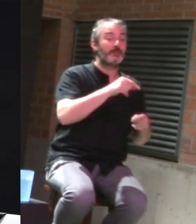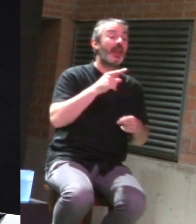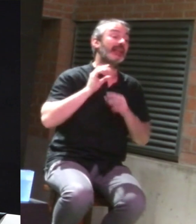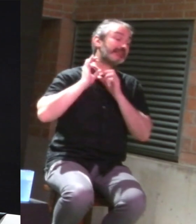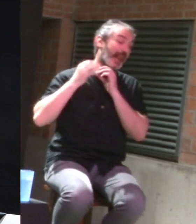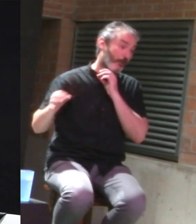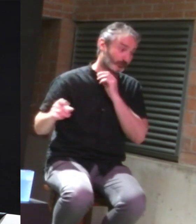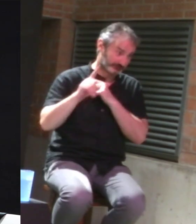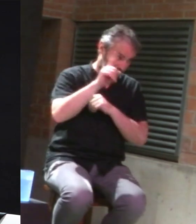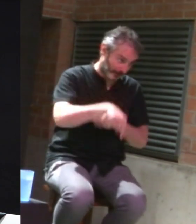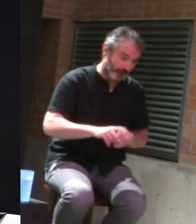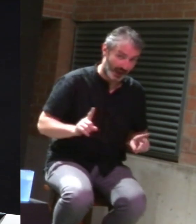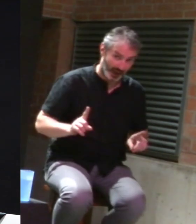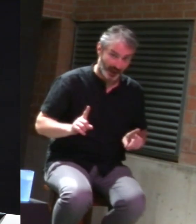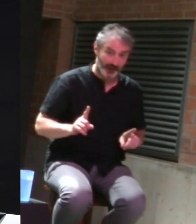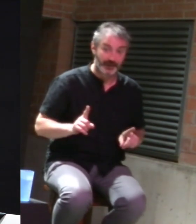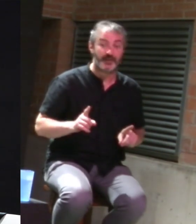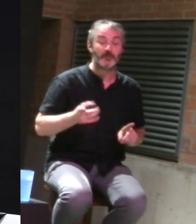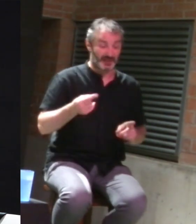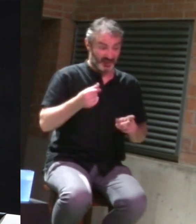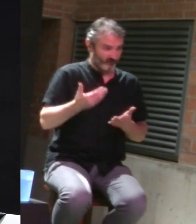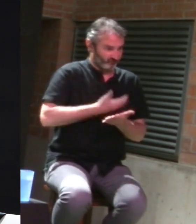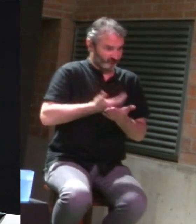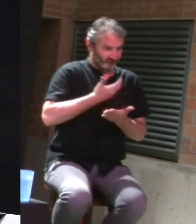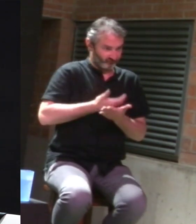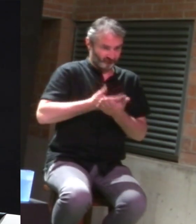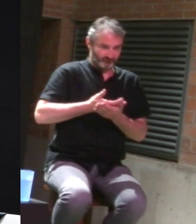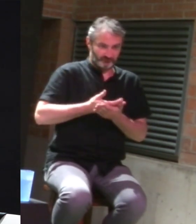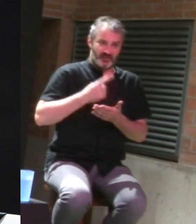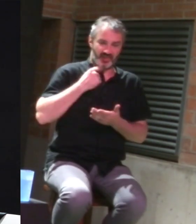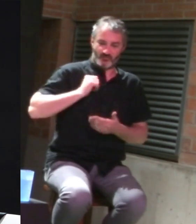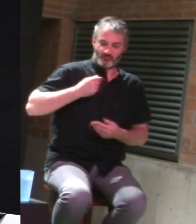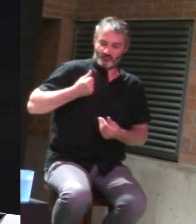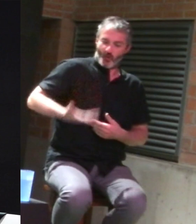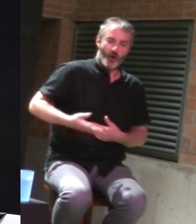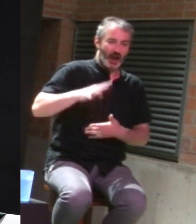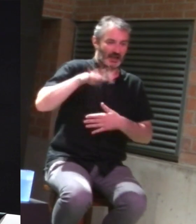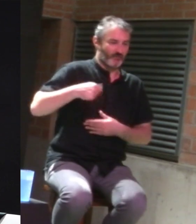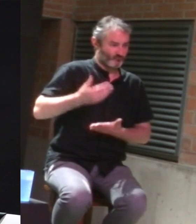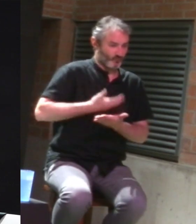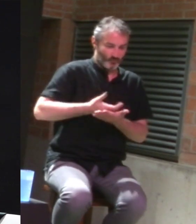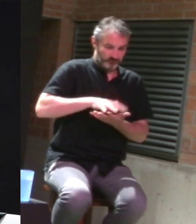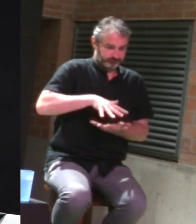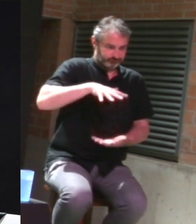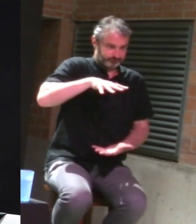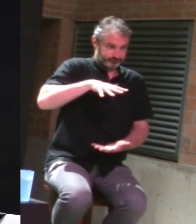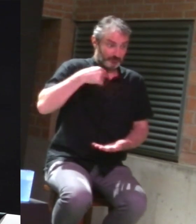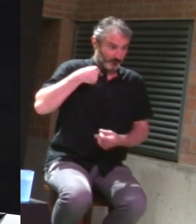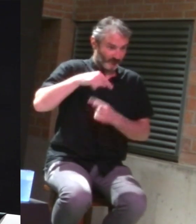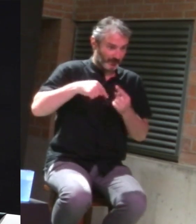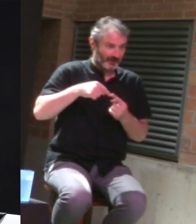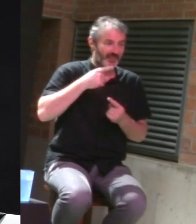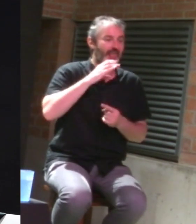persones, traficants d'esclaus, i tot aquests diners, aquest capital financer, moltes vegades, per aquestes mateixes famílies,